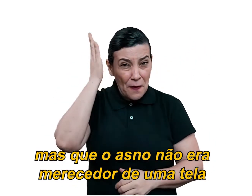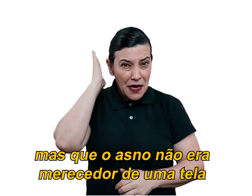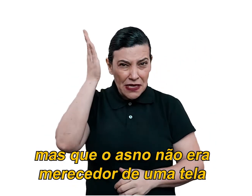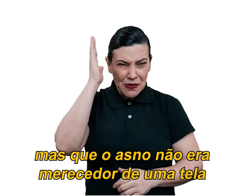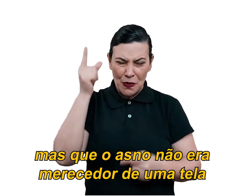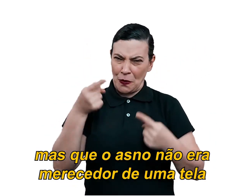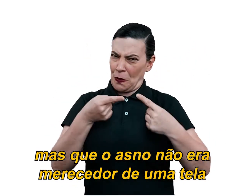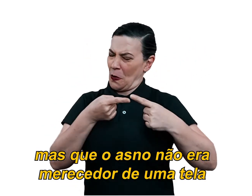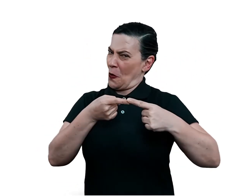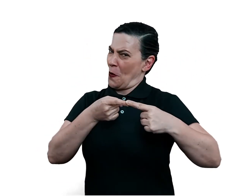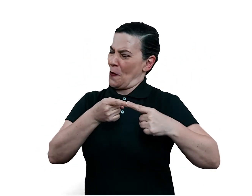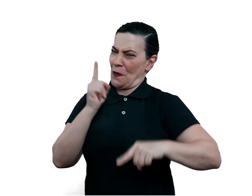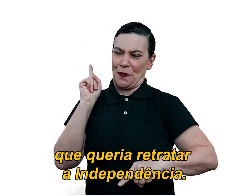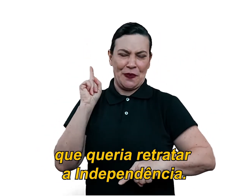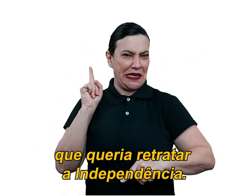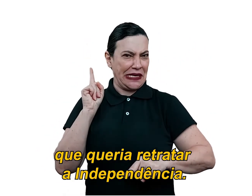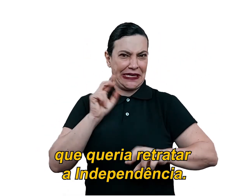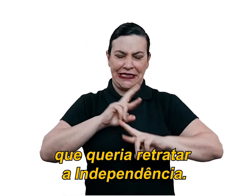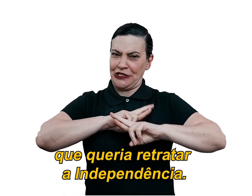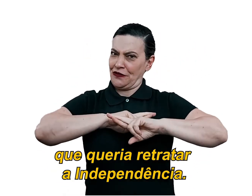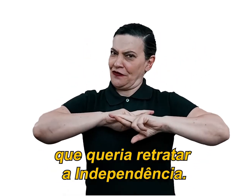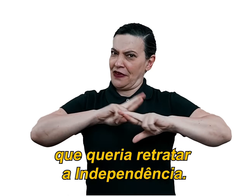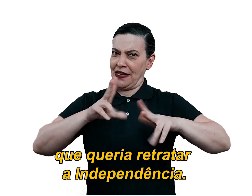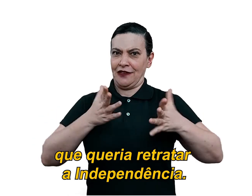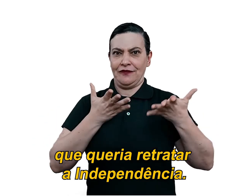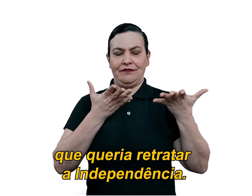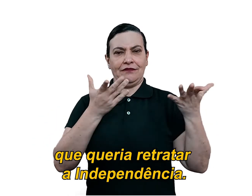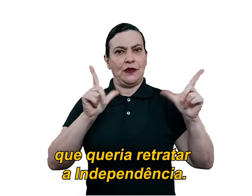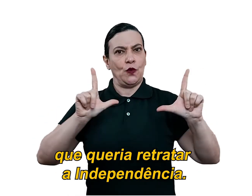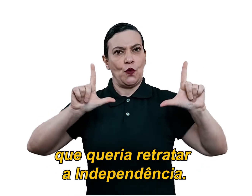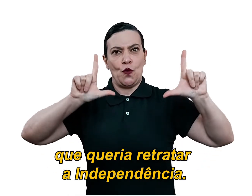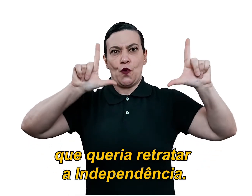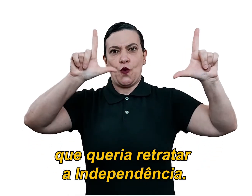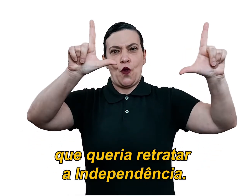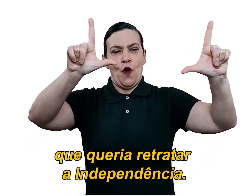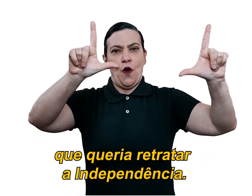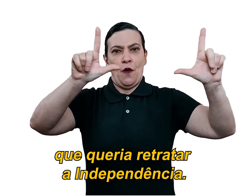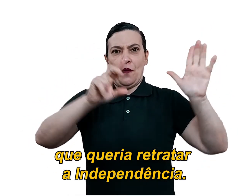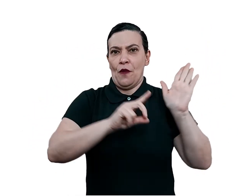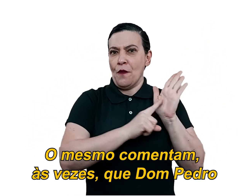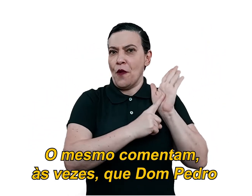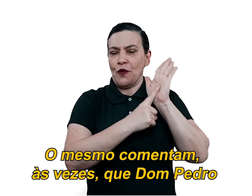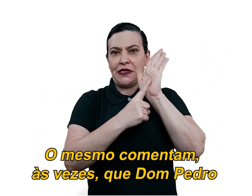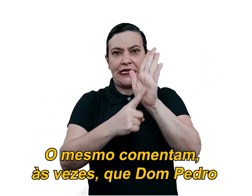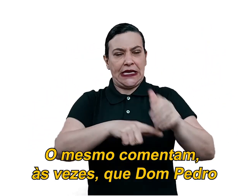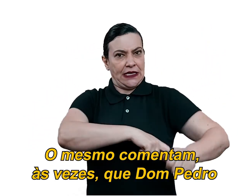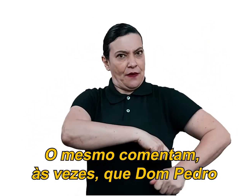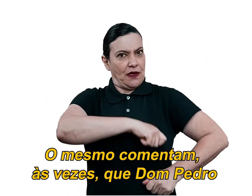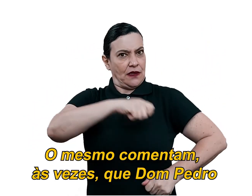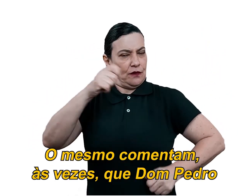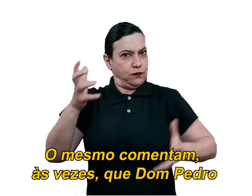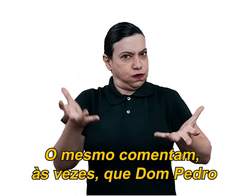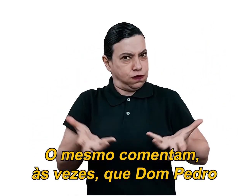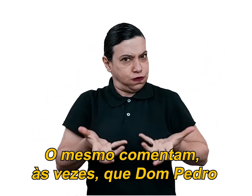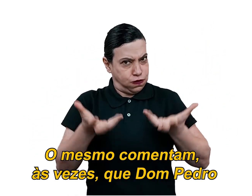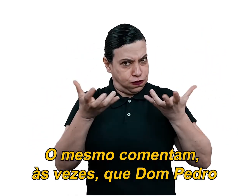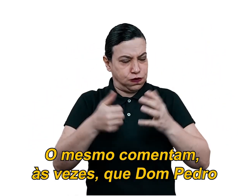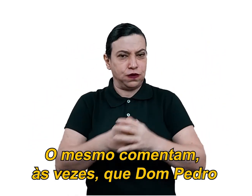tela desse, né, que queria retratar a independência. Ou mesmo comentam às